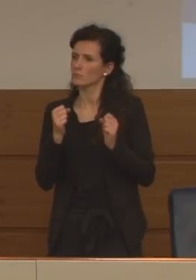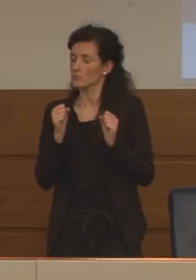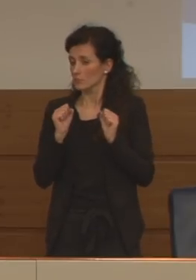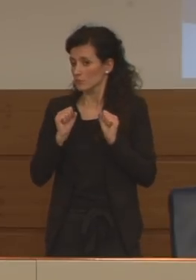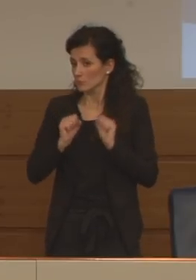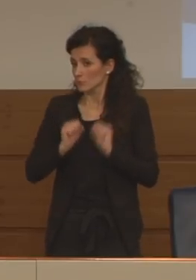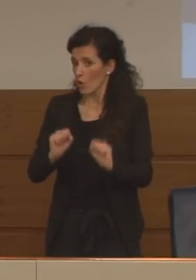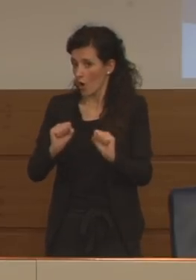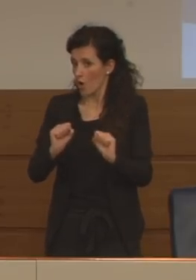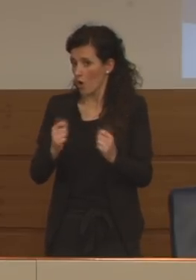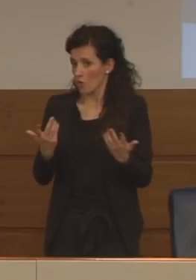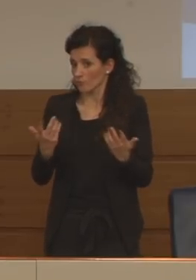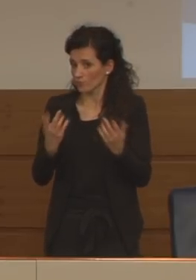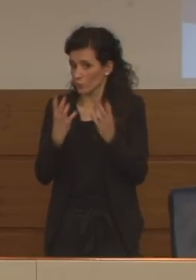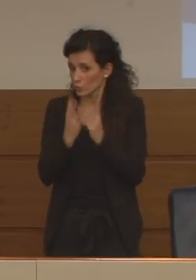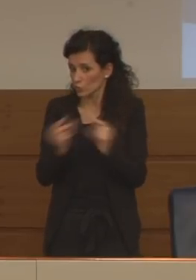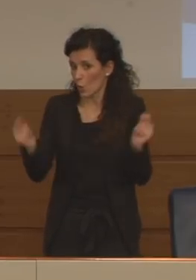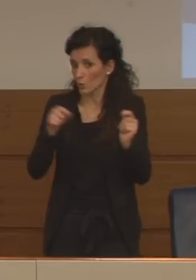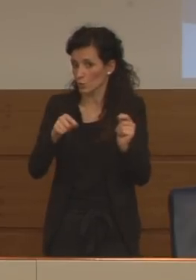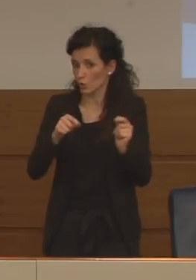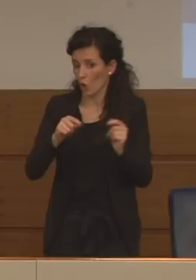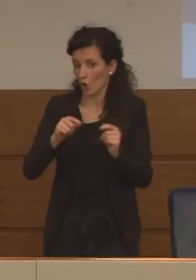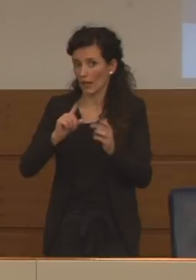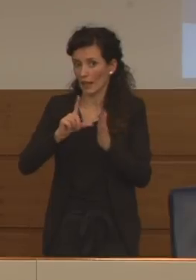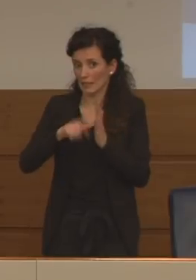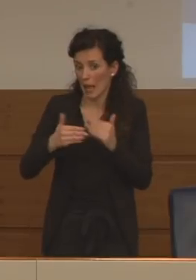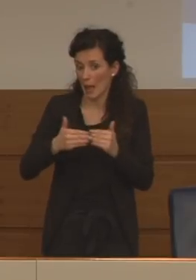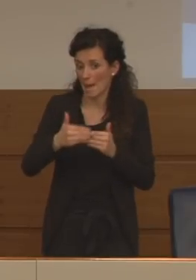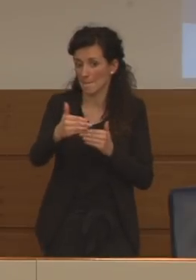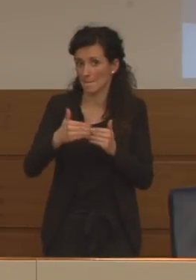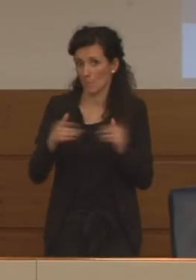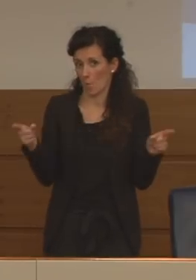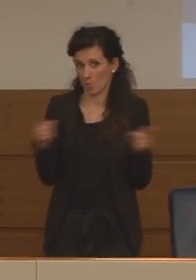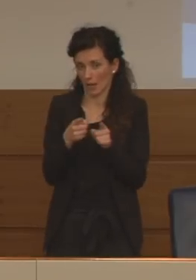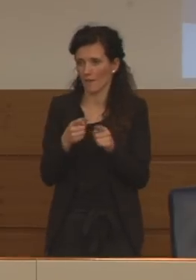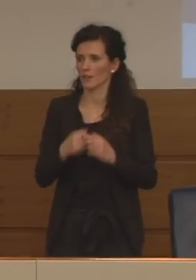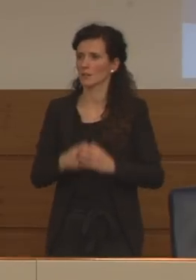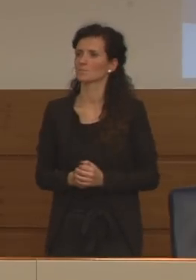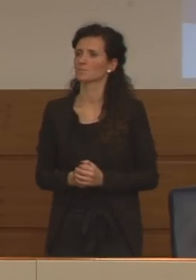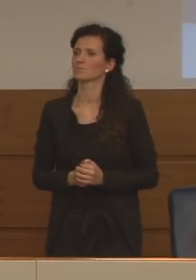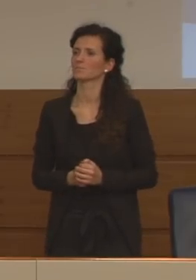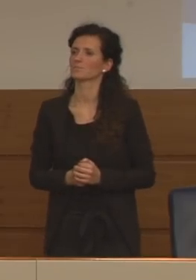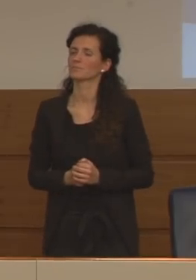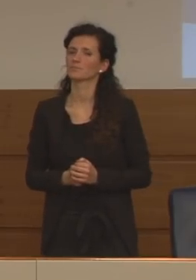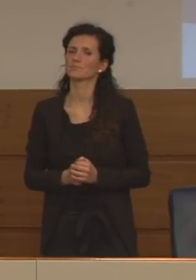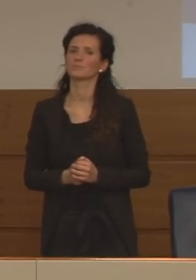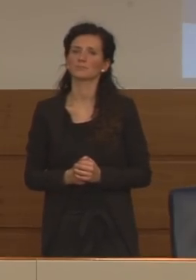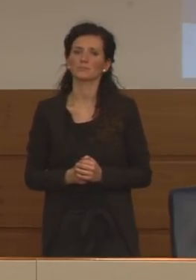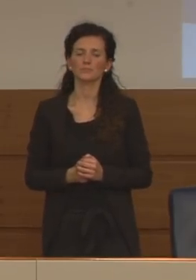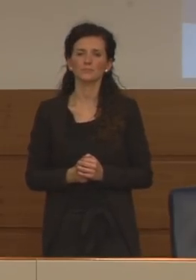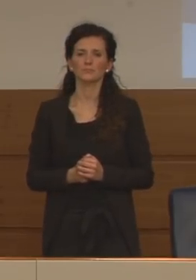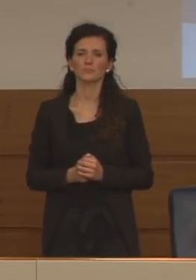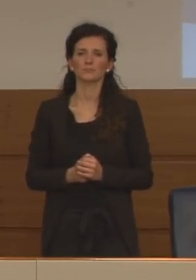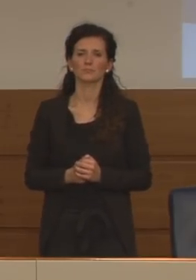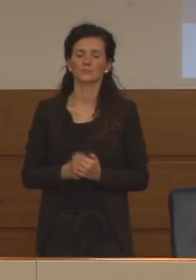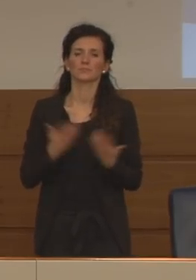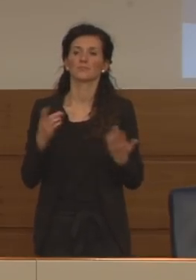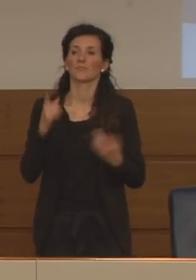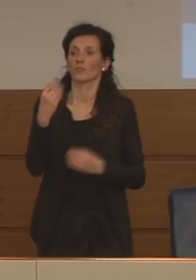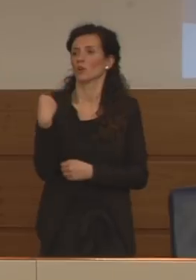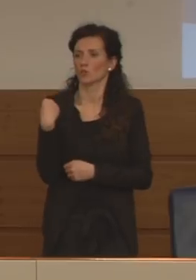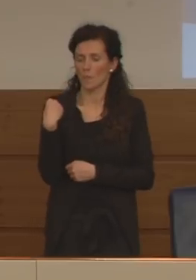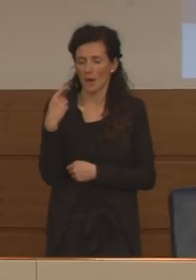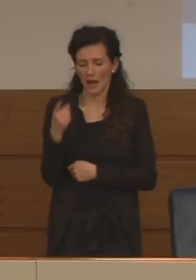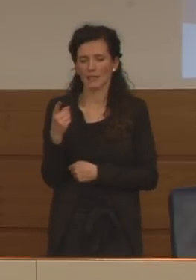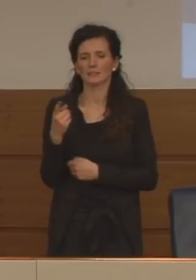breve soluzione di questo enorme problema allora questa è una domanda che ci facciamo tutti